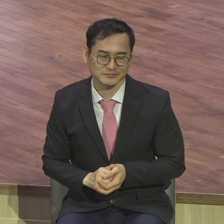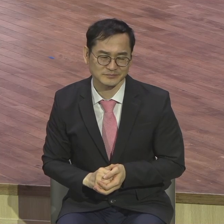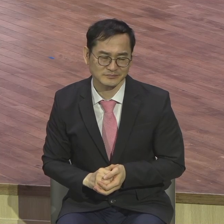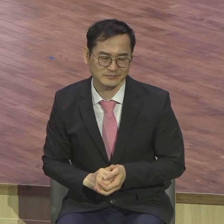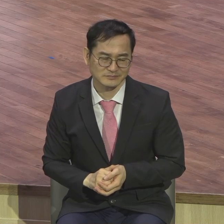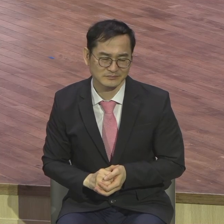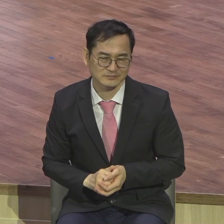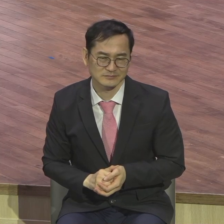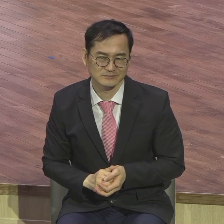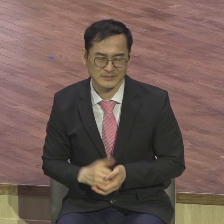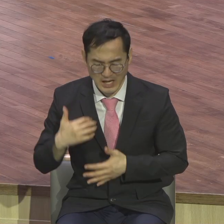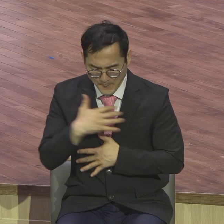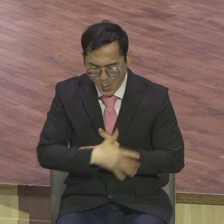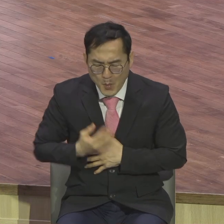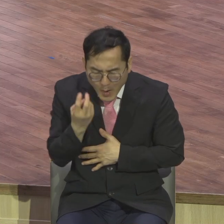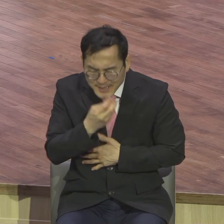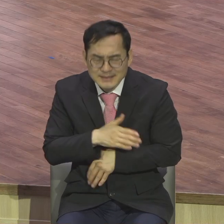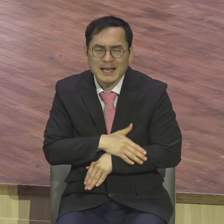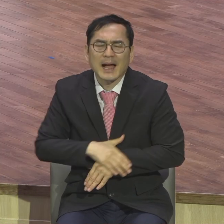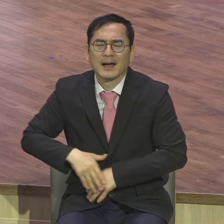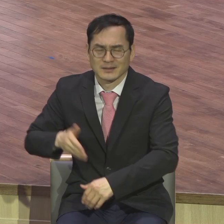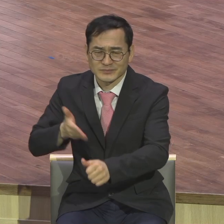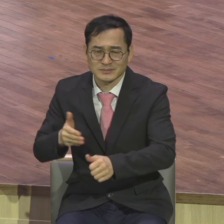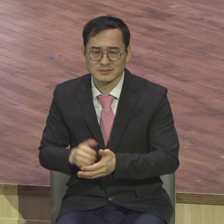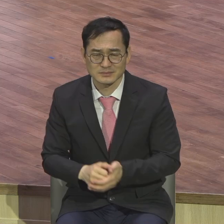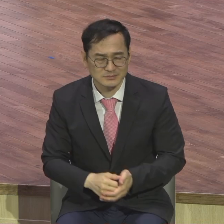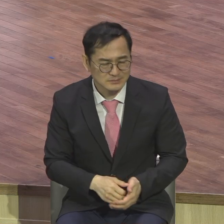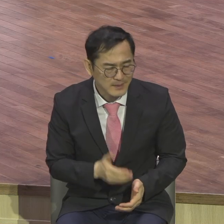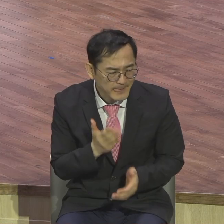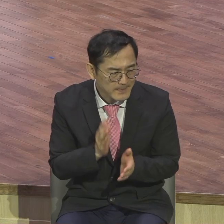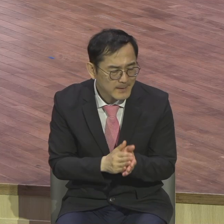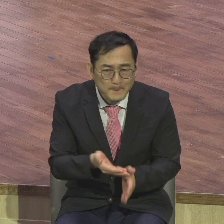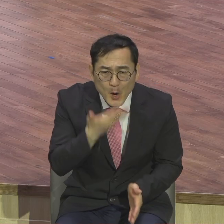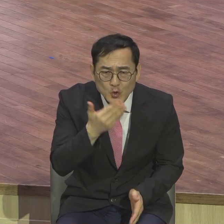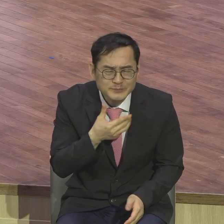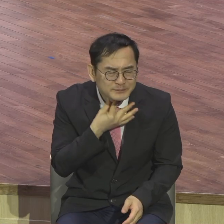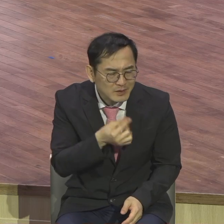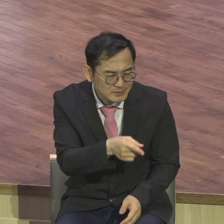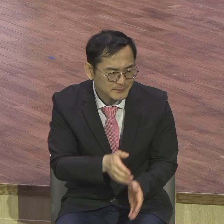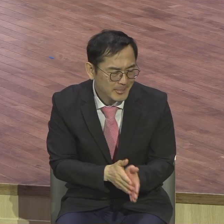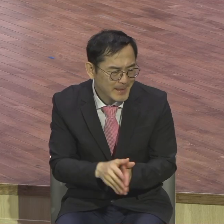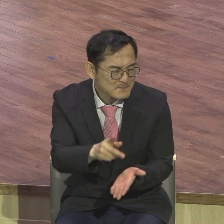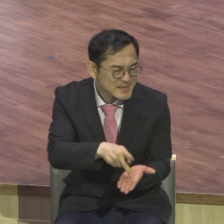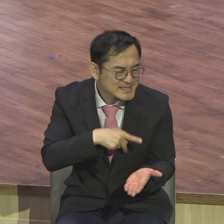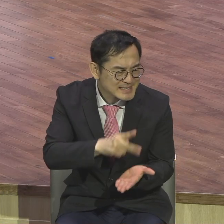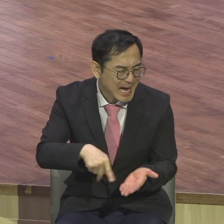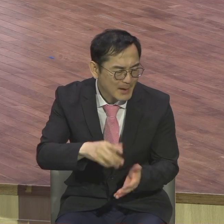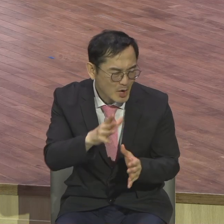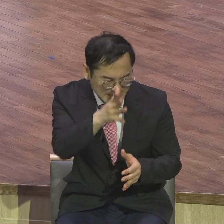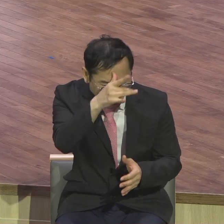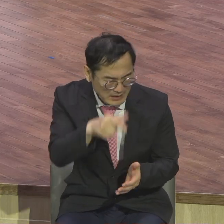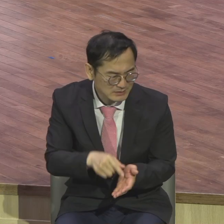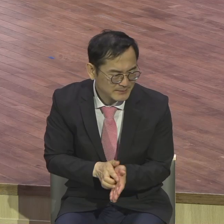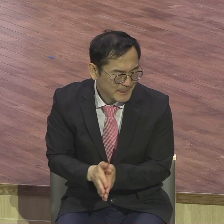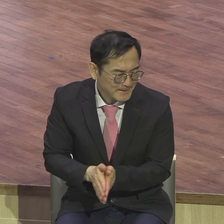먹고 싶다고 막 비림먹으면 맨날 씩씩거리고 그렇게 체중계 탈 때마다 열받지 마시고